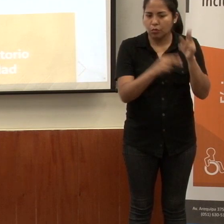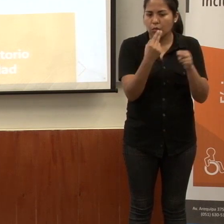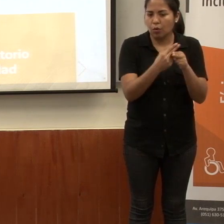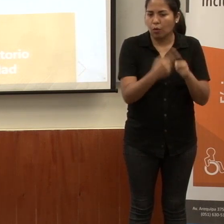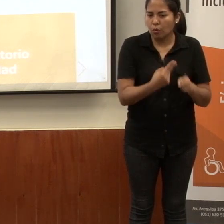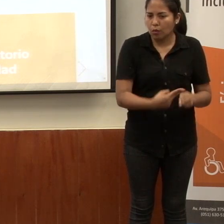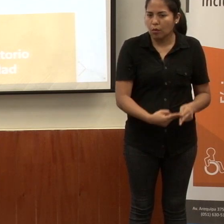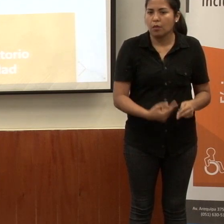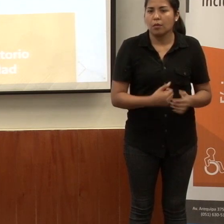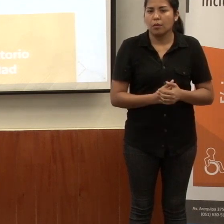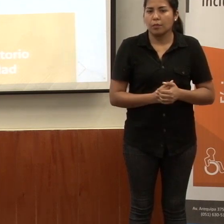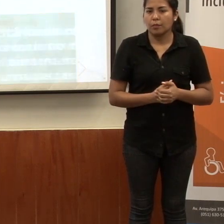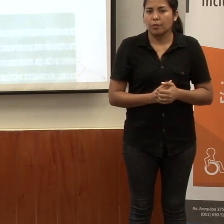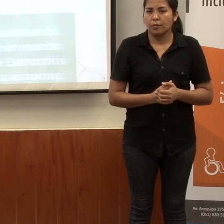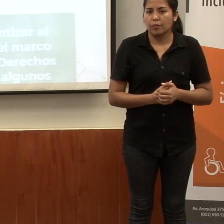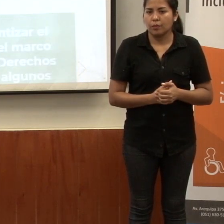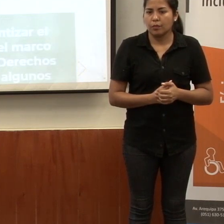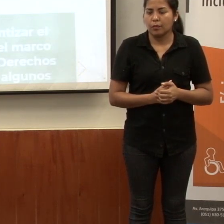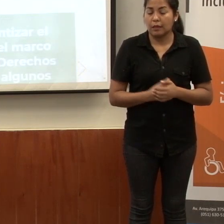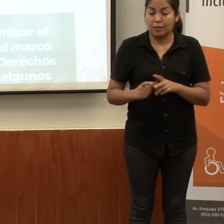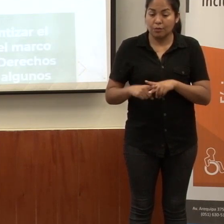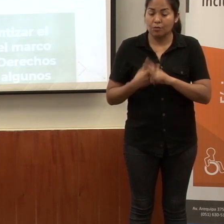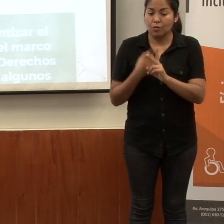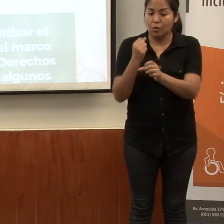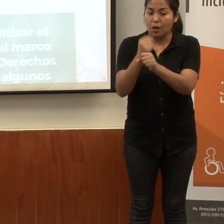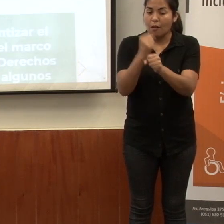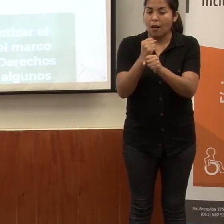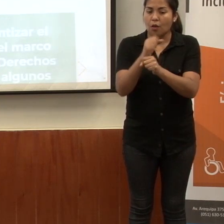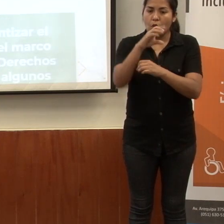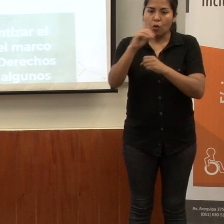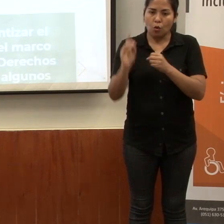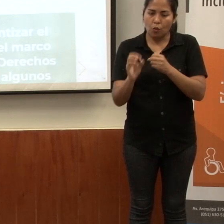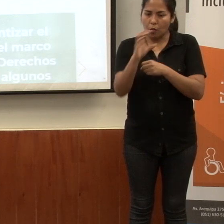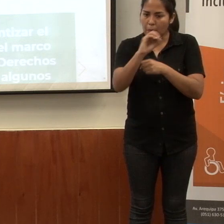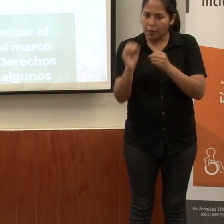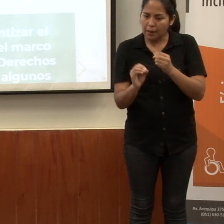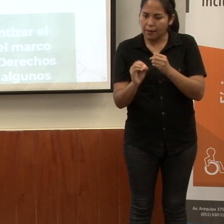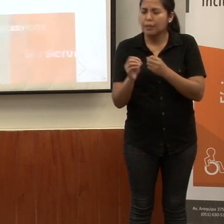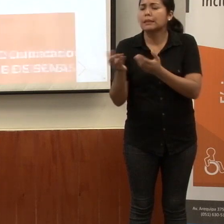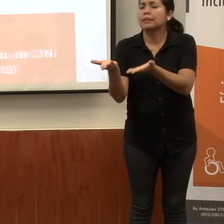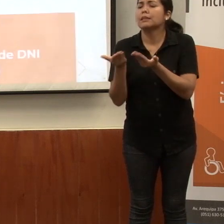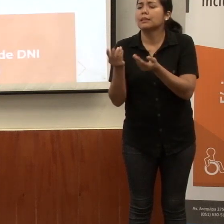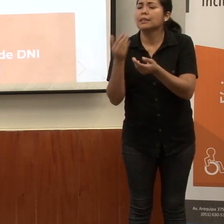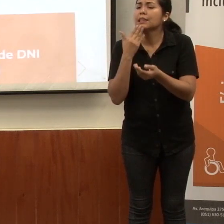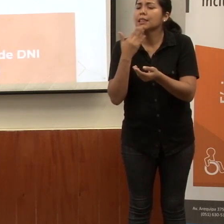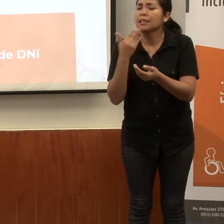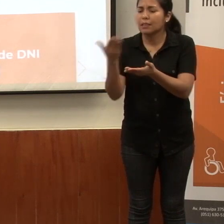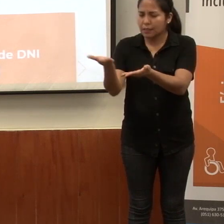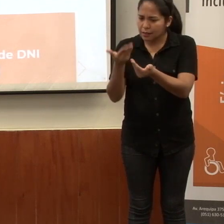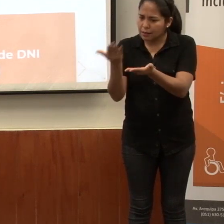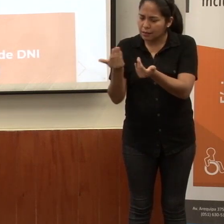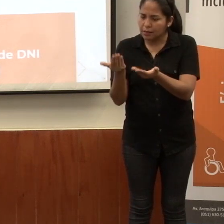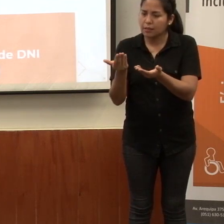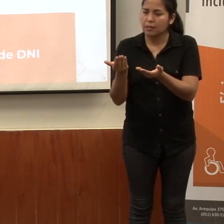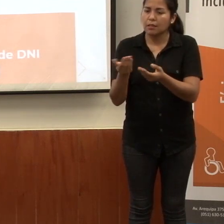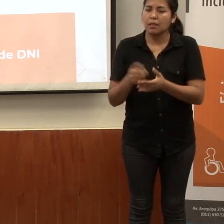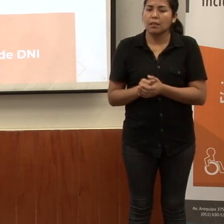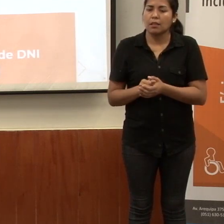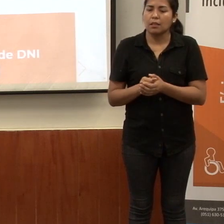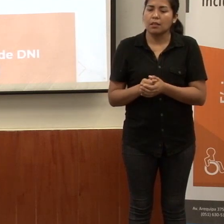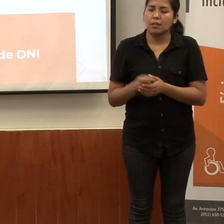ahí viene pues el trabajo mancomunado, o MAPEP, tú tienes relación, ¿cuáles son? ¿Quiénes son? Entonces, nada,